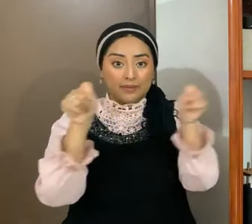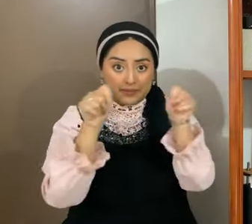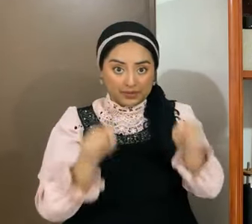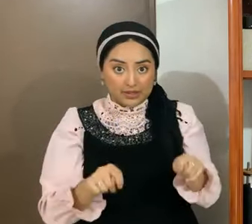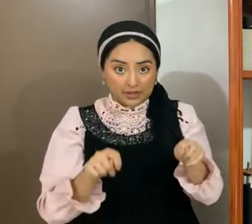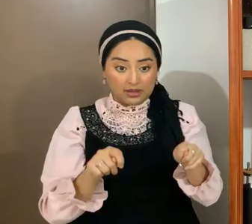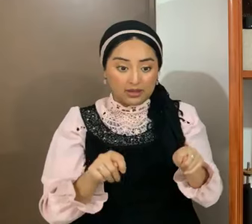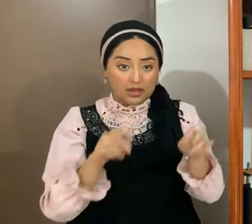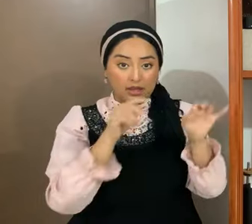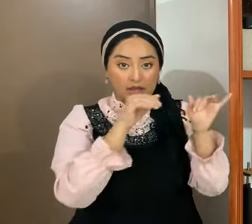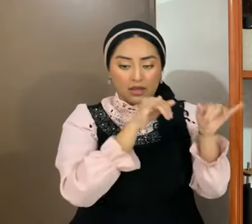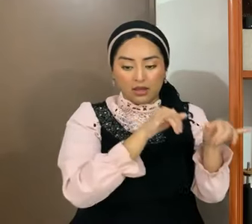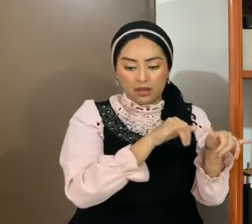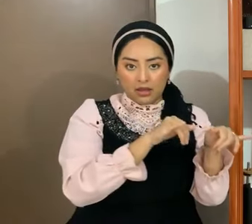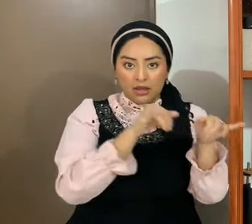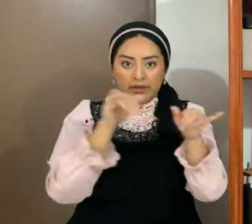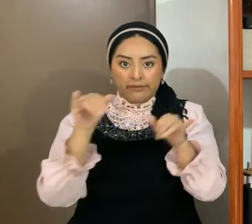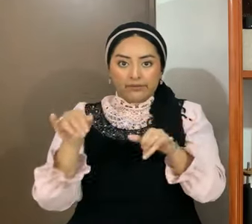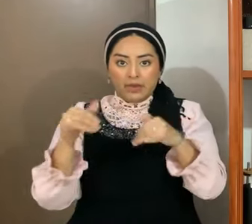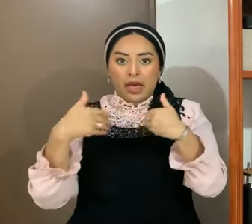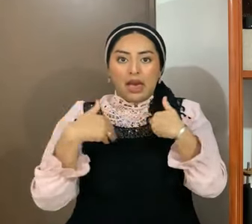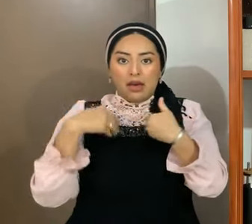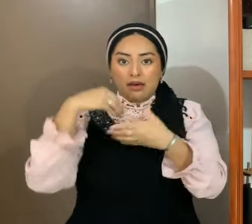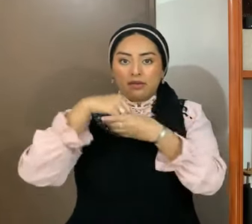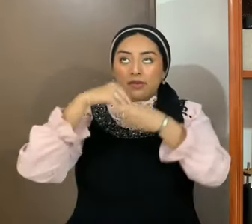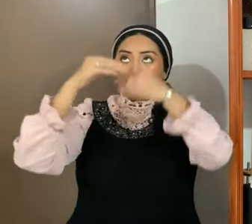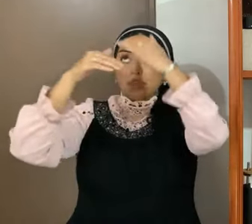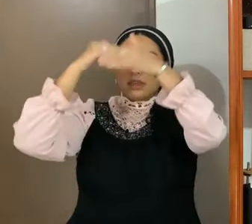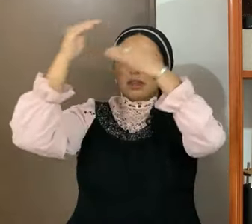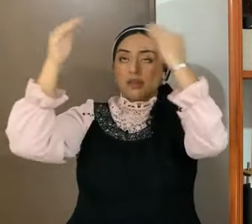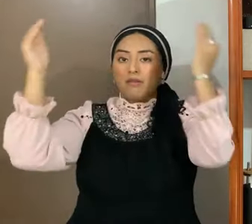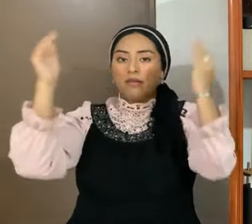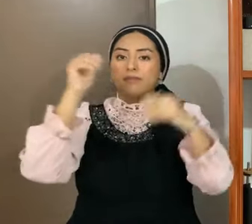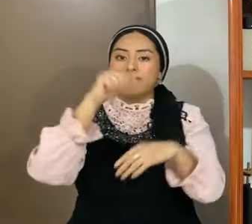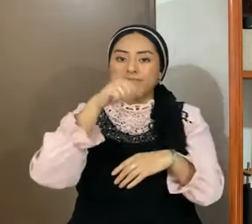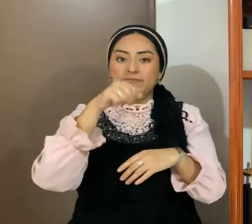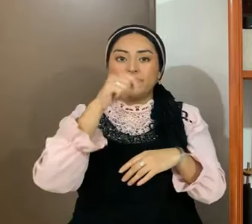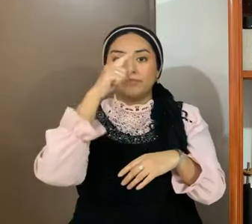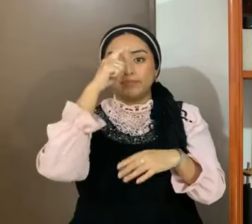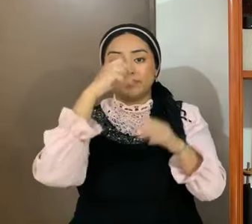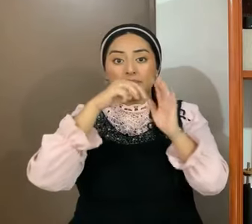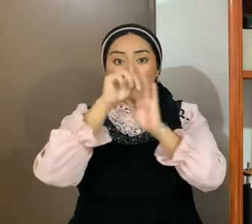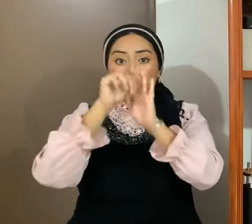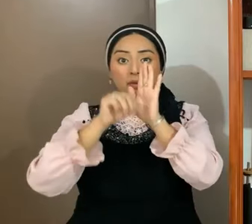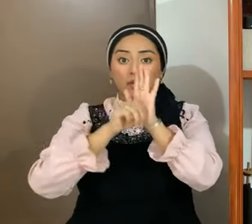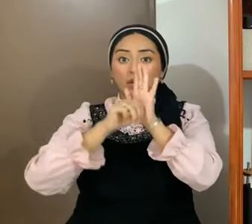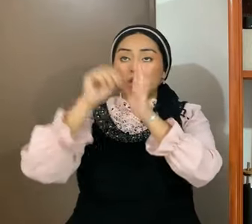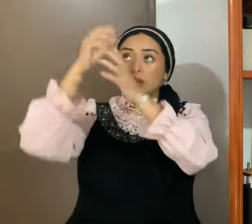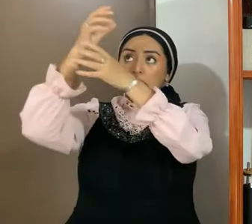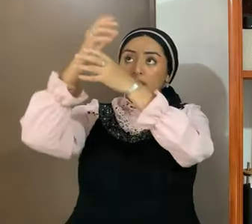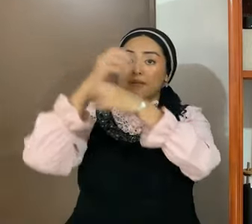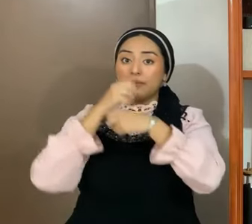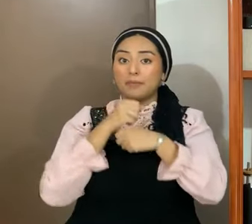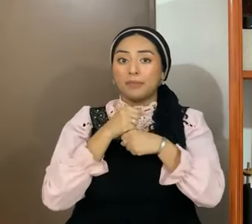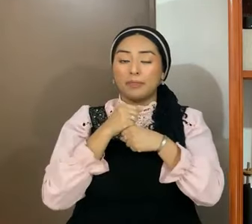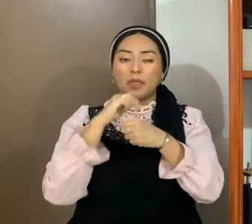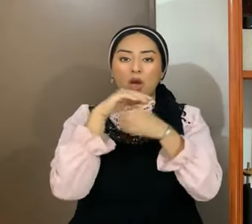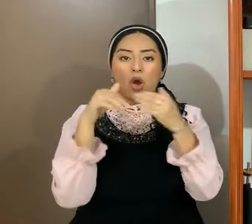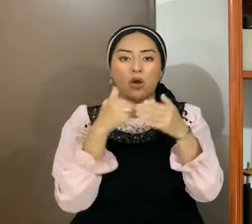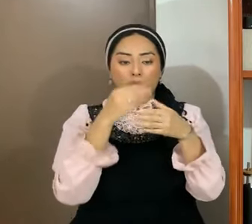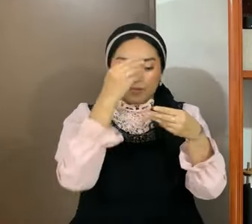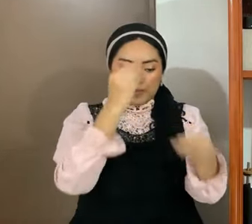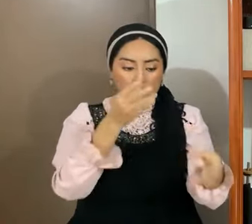es una copia del modelo celestial. Sí, amados Ajim, porque Moisés recibió, eso ya lo vimos, todas